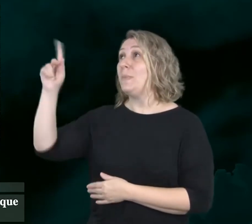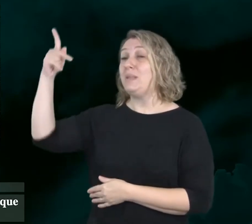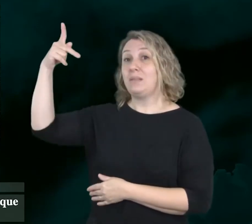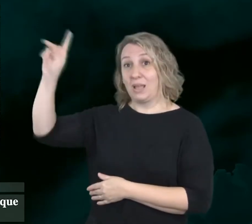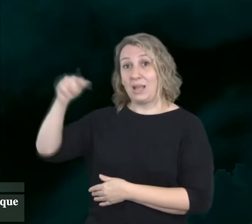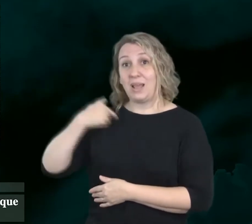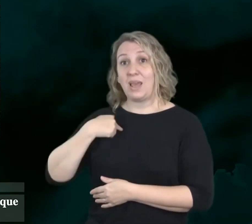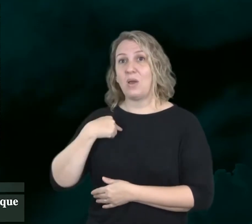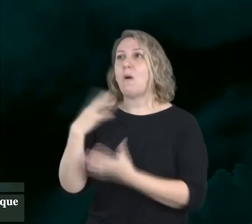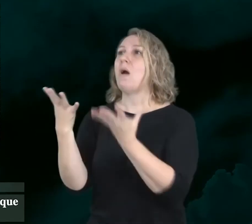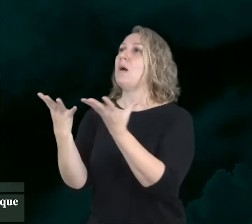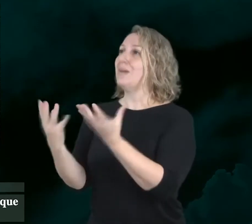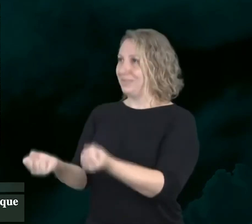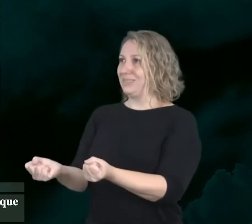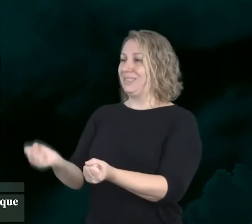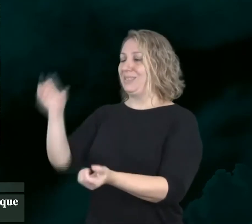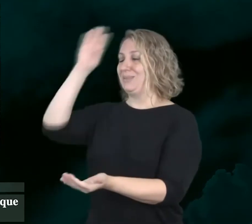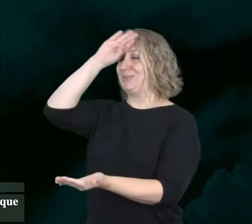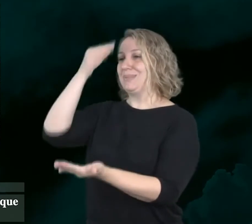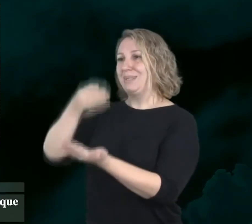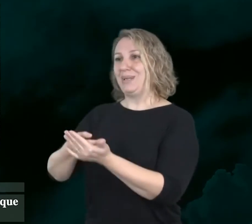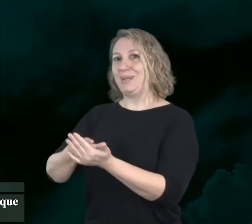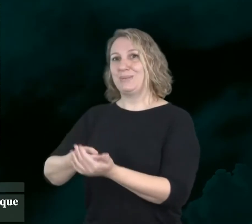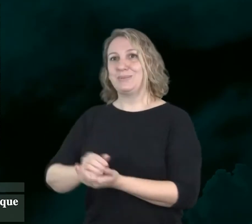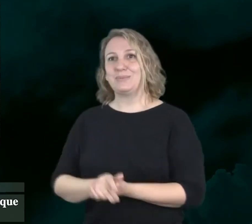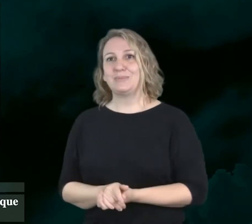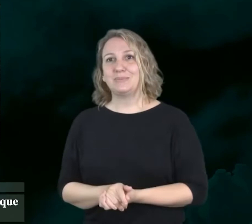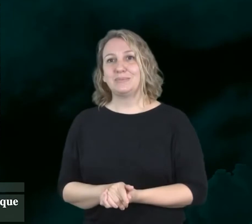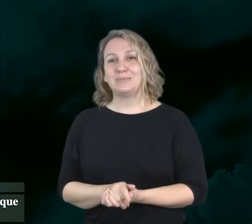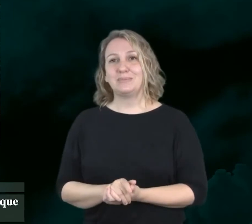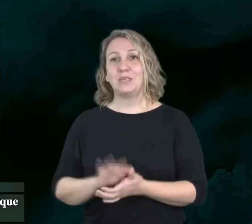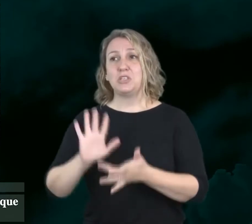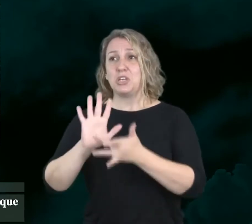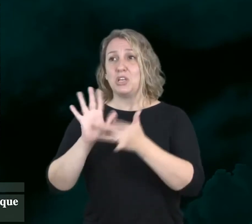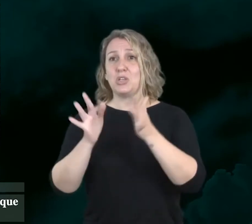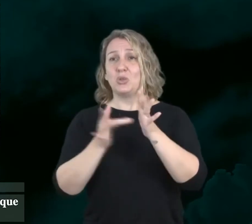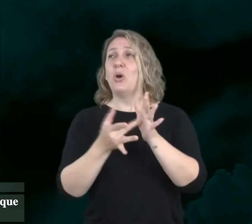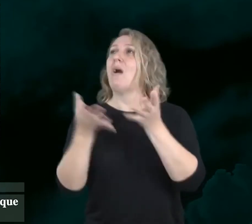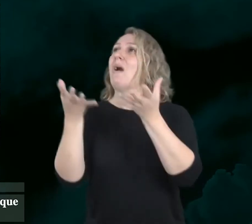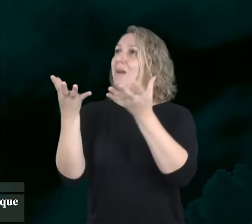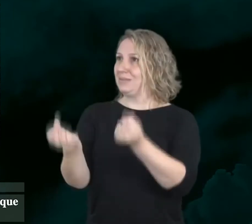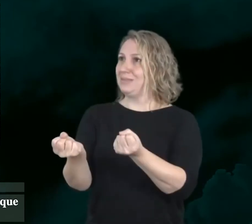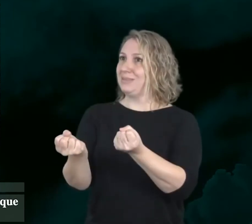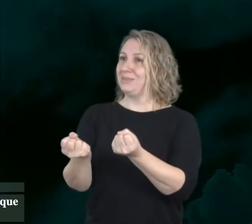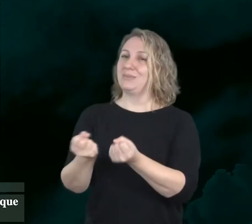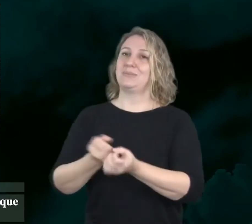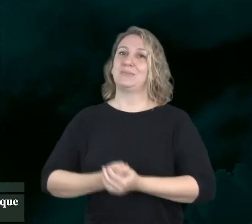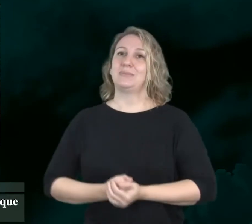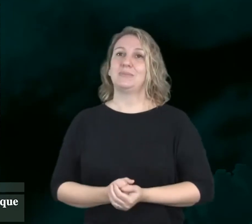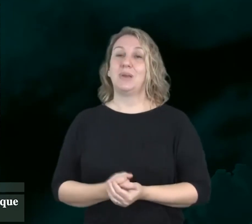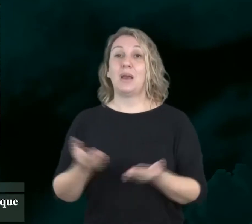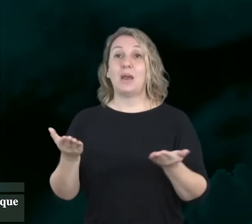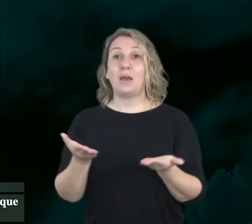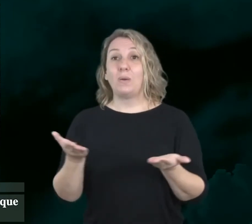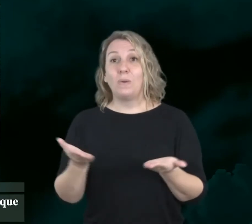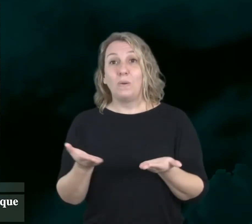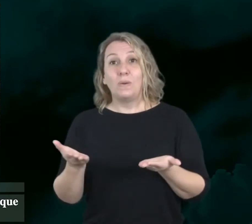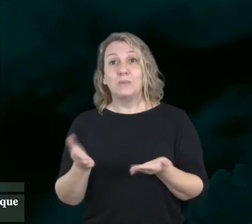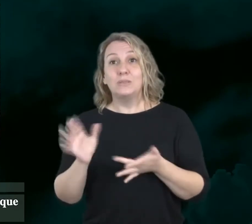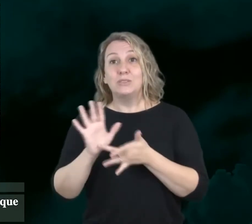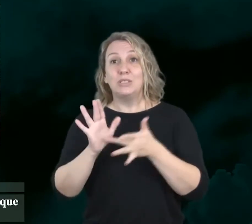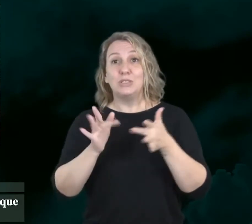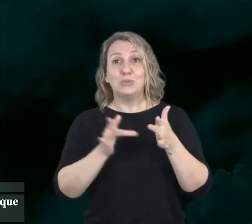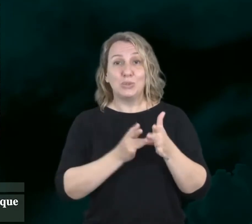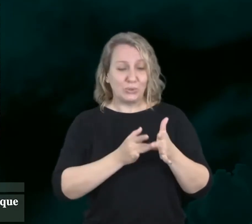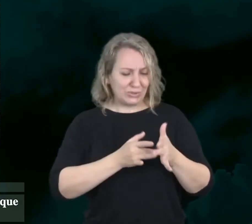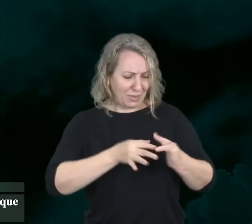receber. Quem creu em Jesus, recebeu Jesus. E Jesus, né, em você, gerou você um filho de